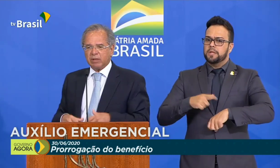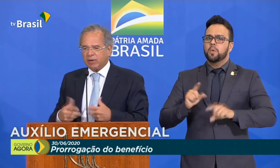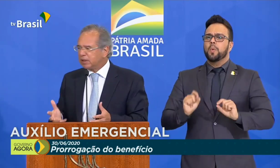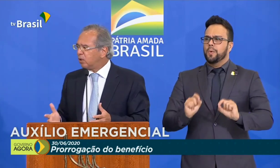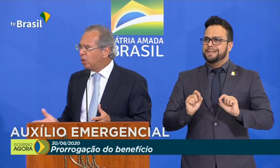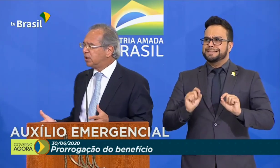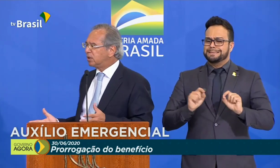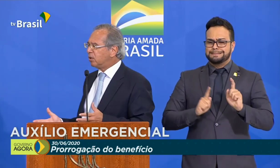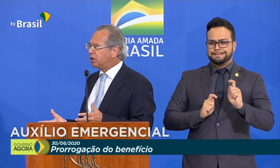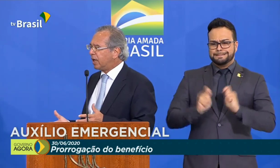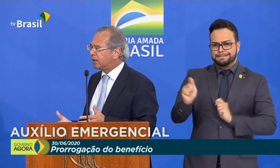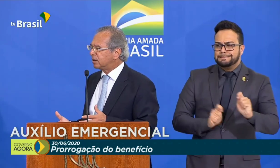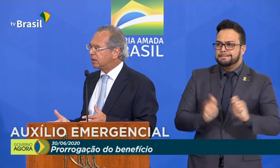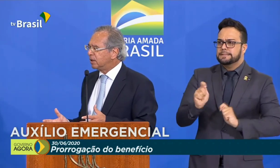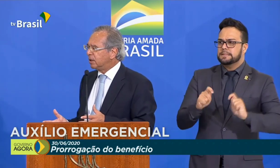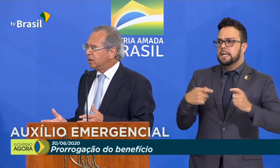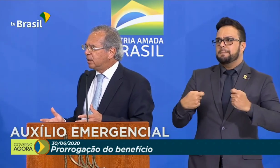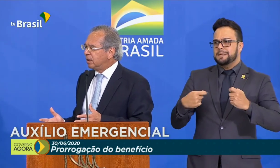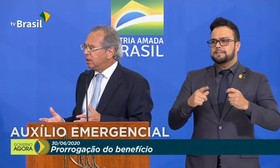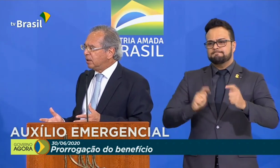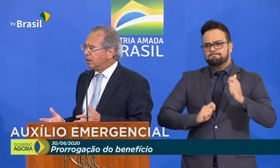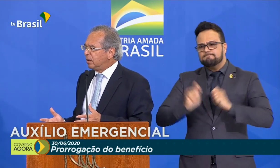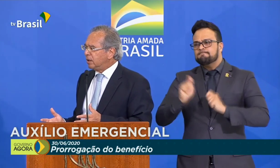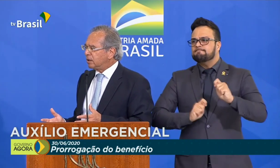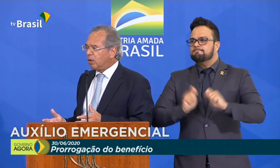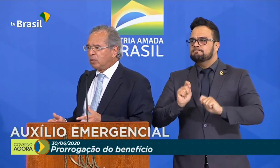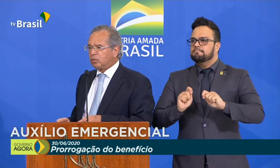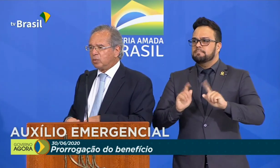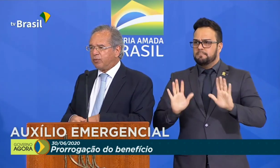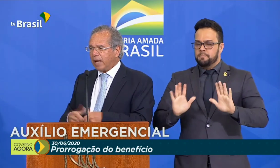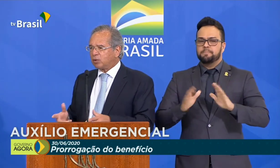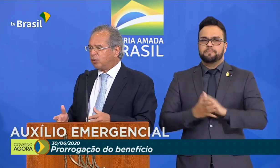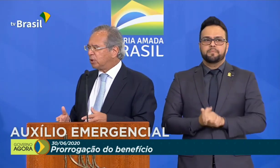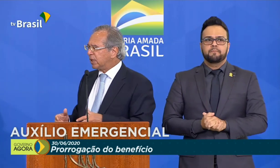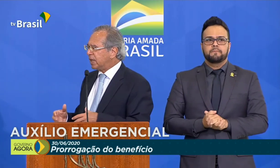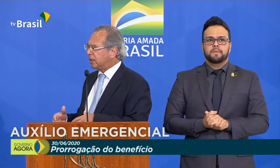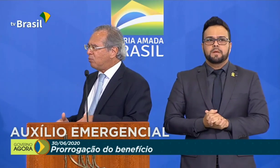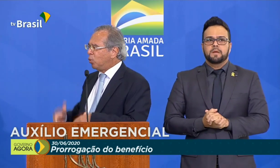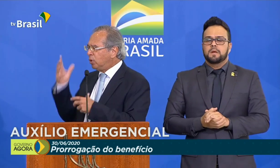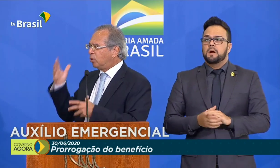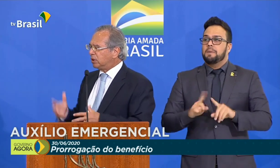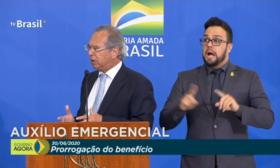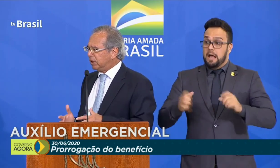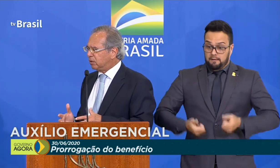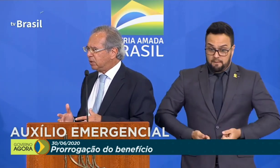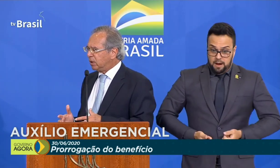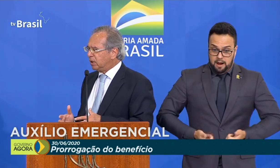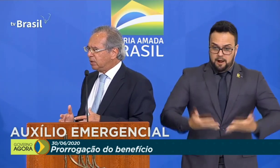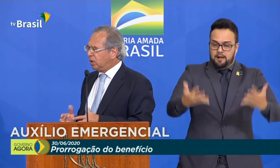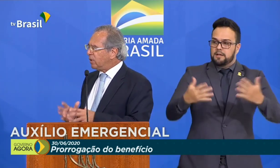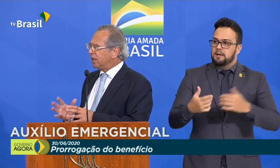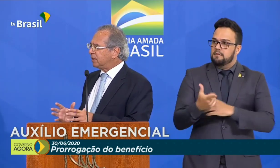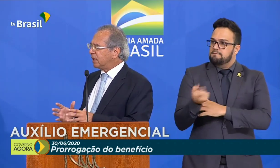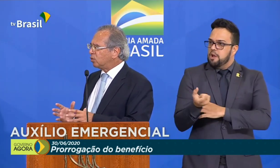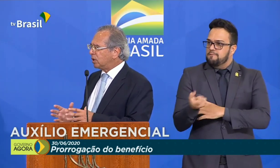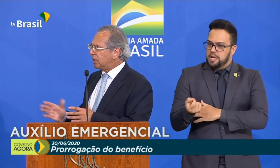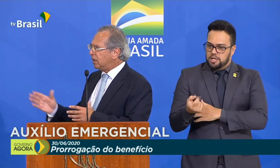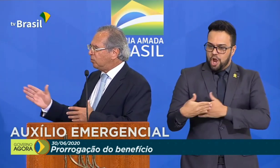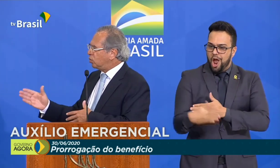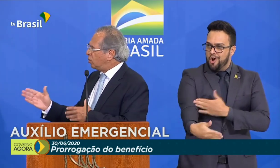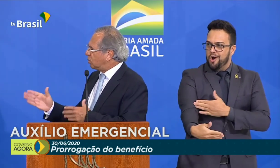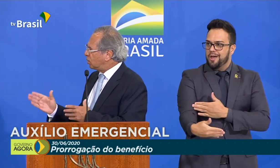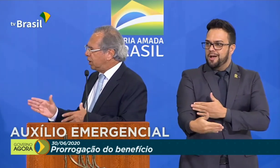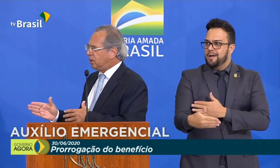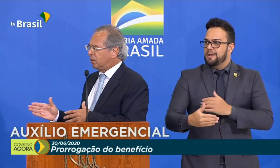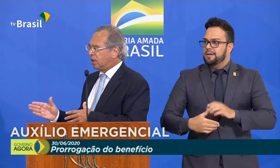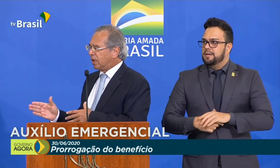e você tem que fazer coisas extraordinárias. Então, o fato de você gastar muito esse ano não quer dizer que nós